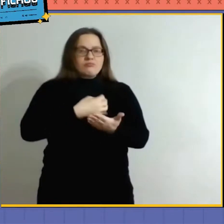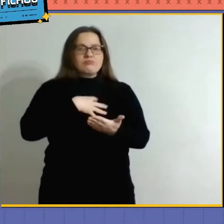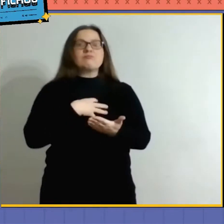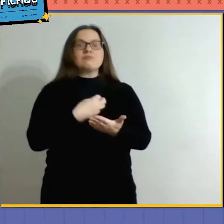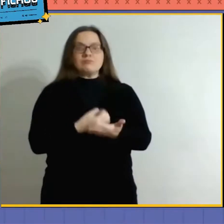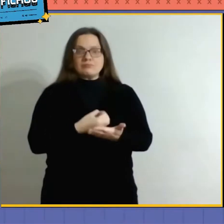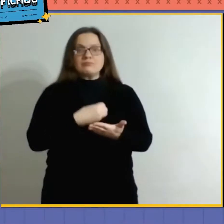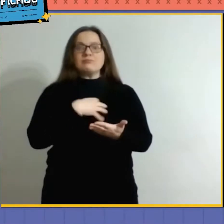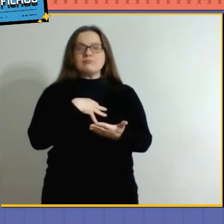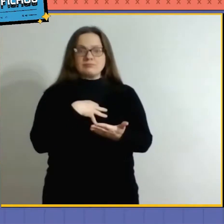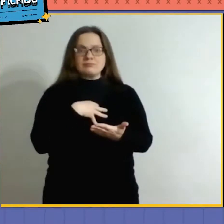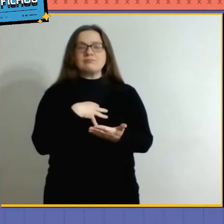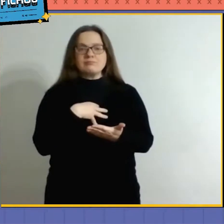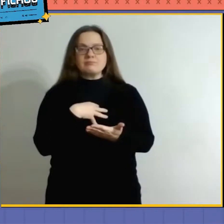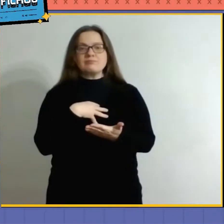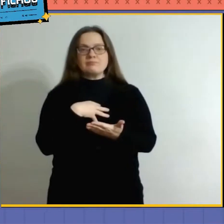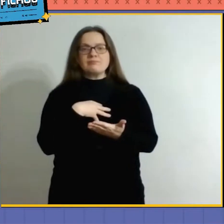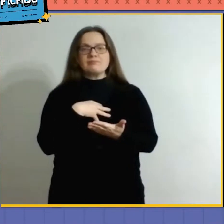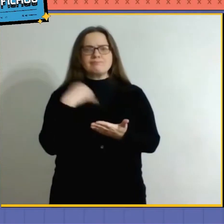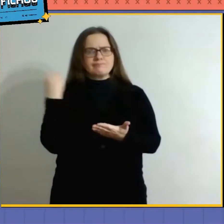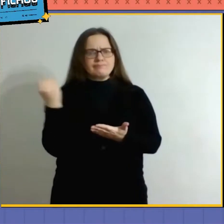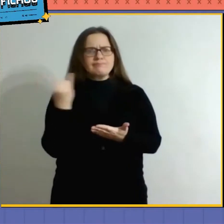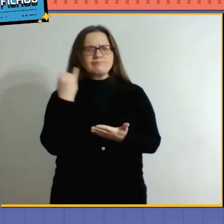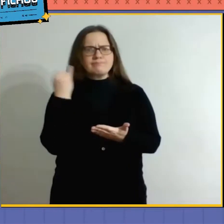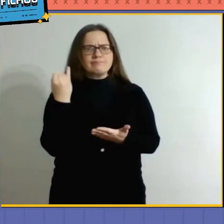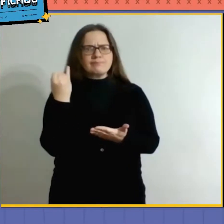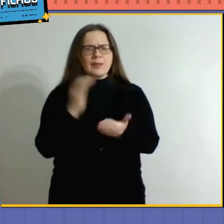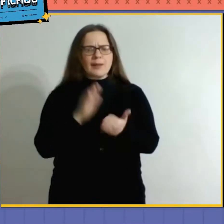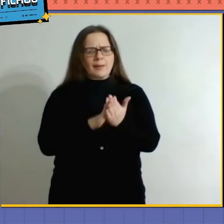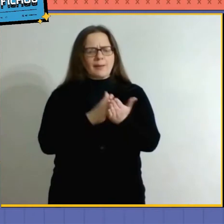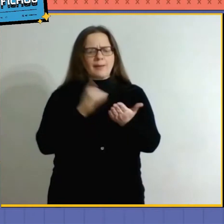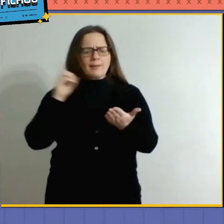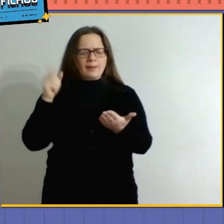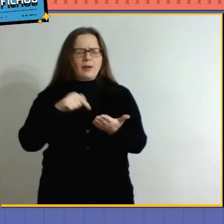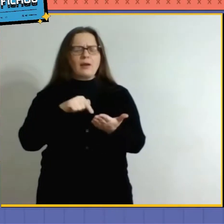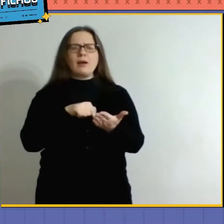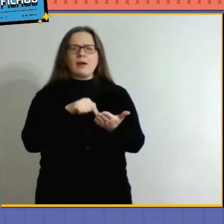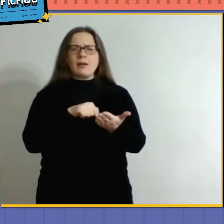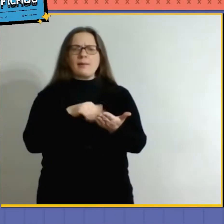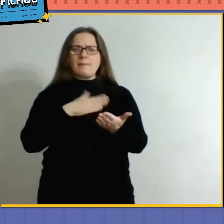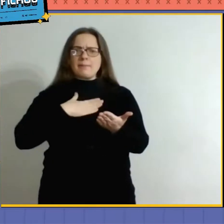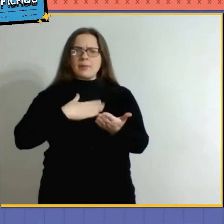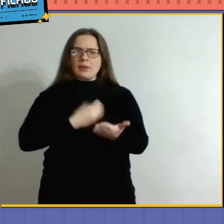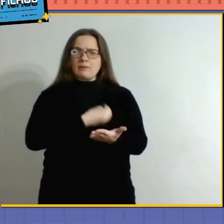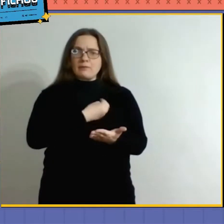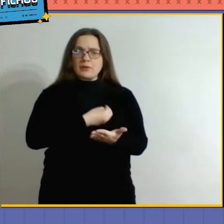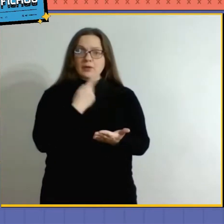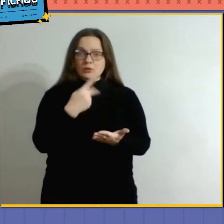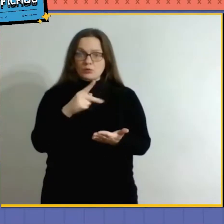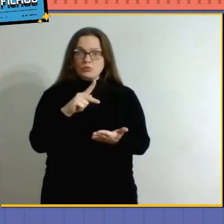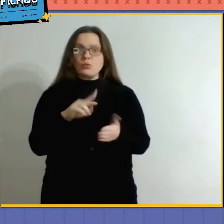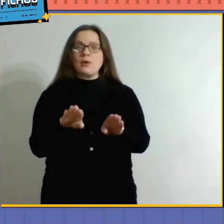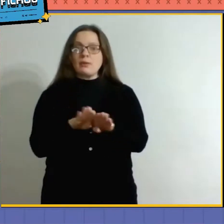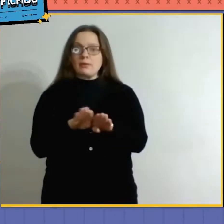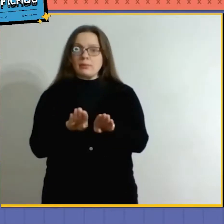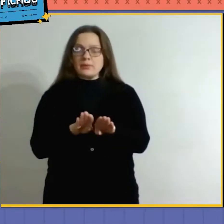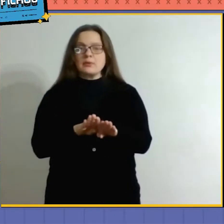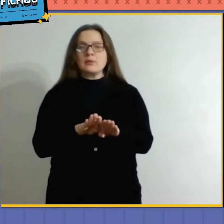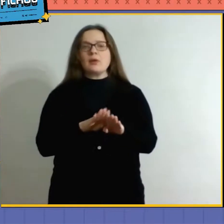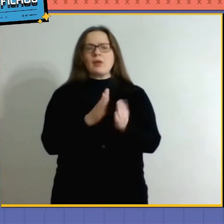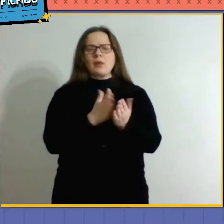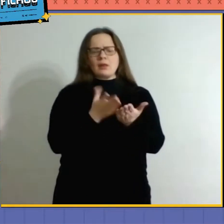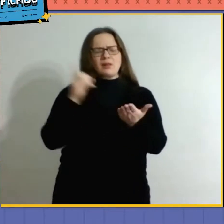dentro de nós Então veja a importância que a Bíblia tem na sua vida e na minha vida ela não é um livro qualquer ela é um livro